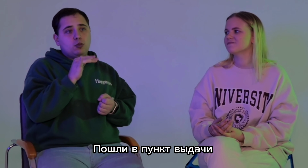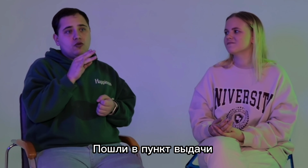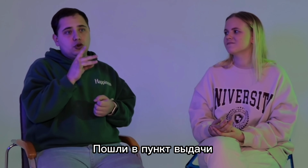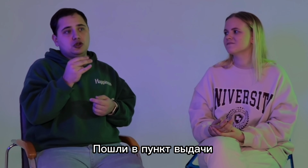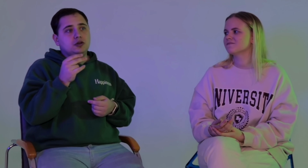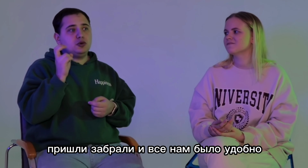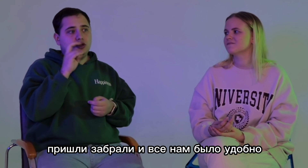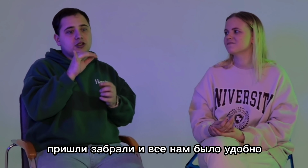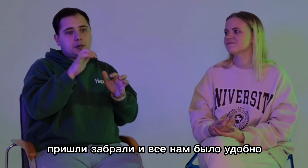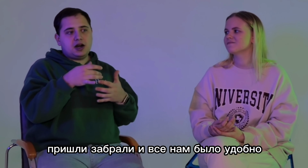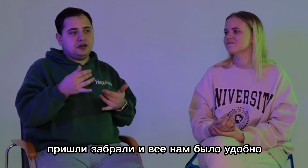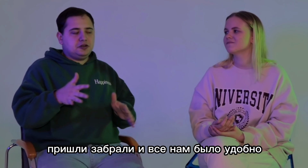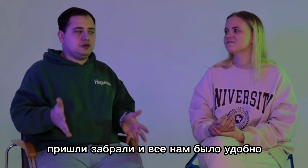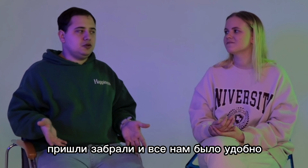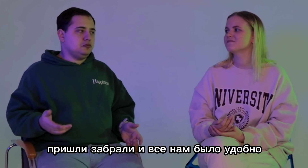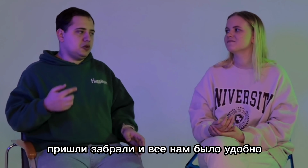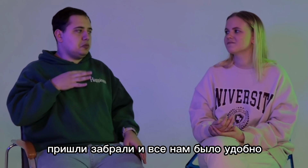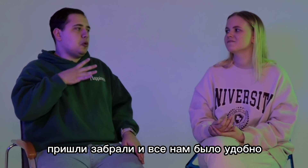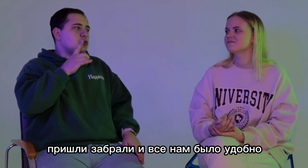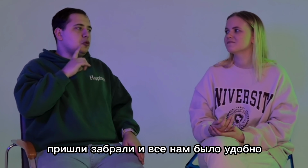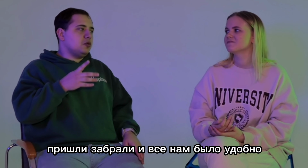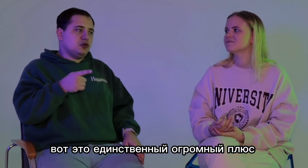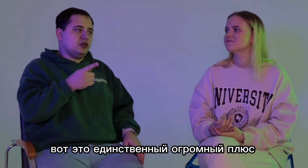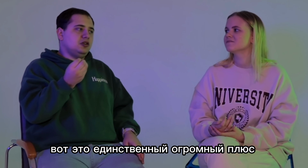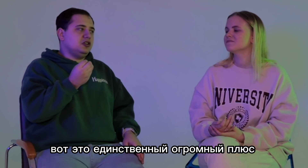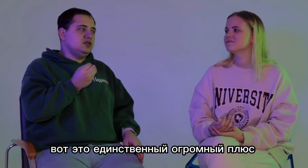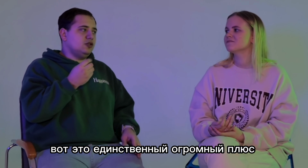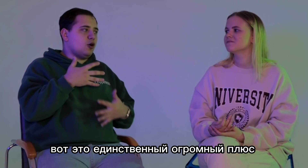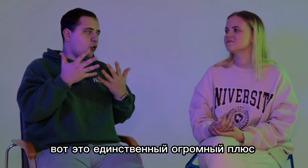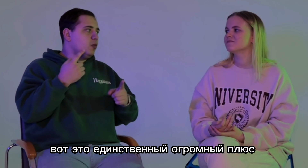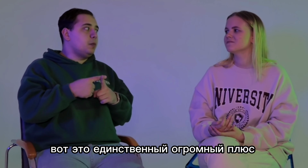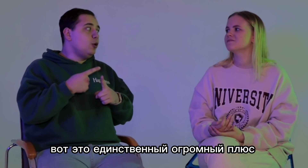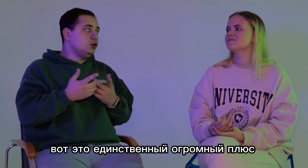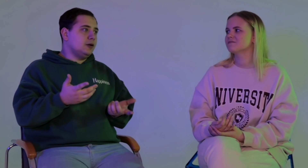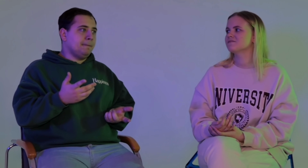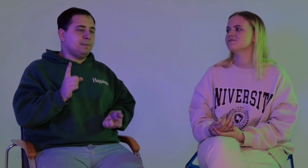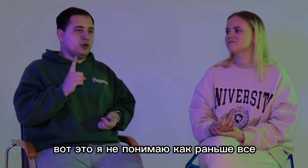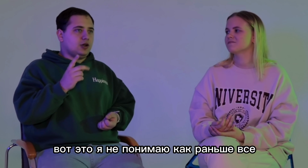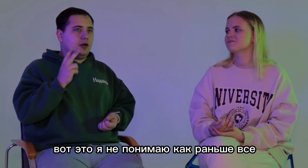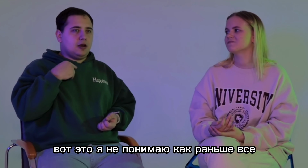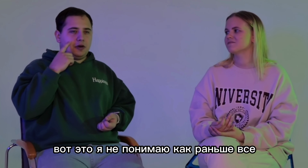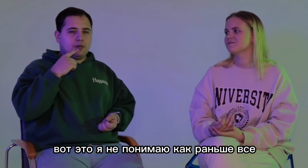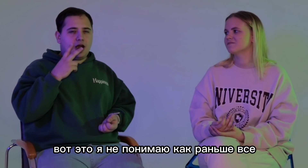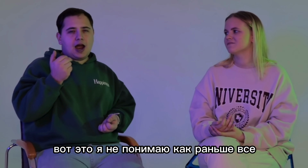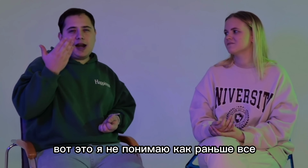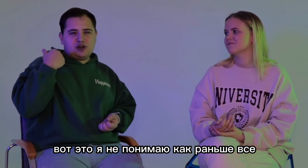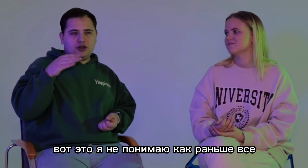пункт выдачи, пришли, добрали и все. Нам было удобно. Вот это единственный огромный плюс. Вот это, я не понимаю, как раньше